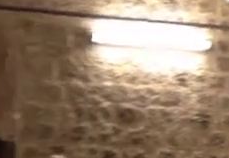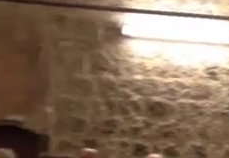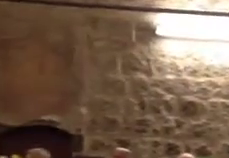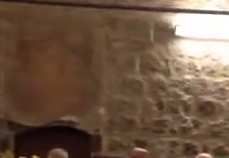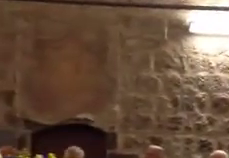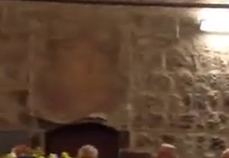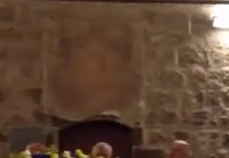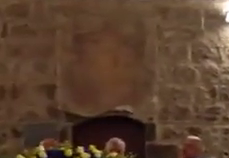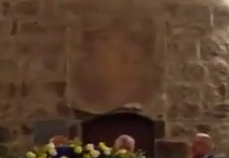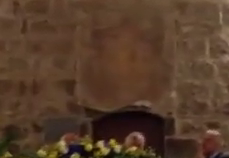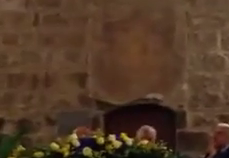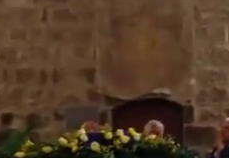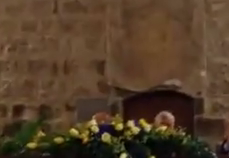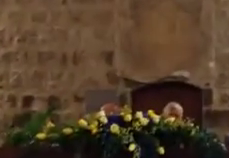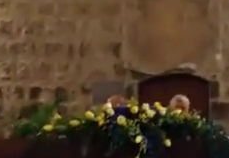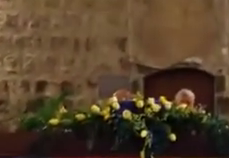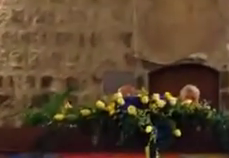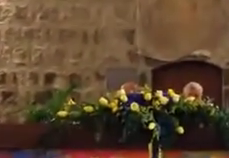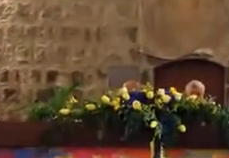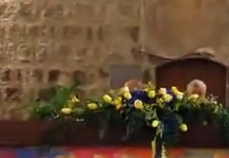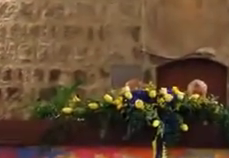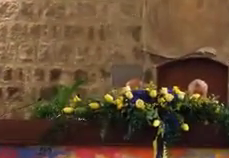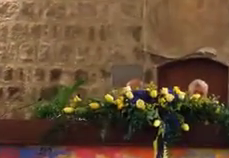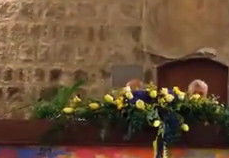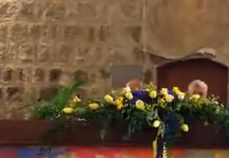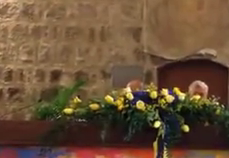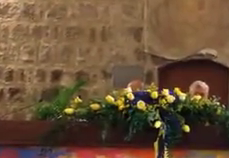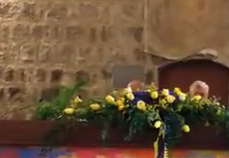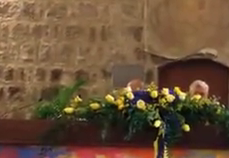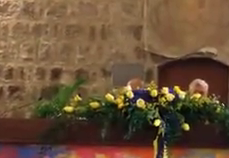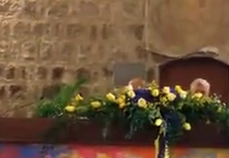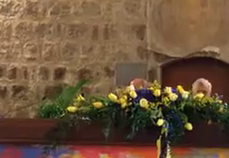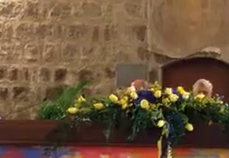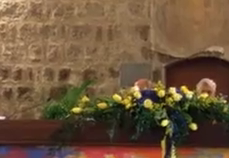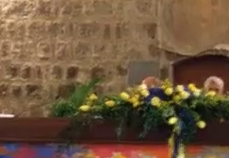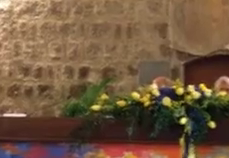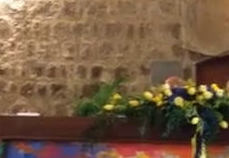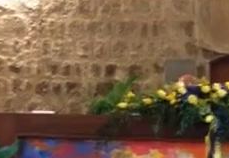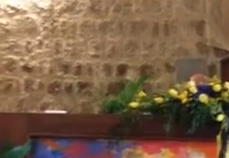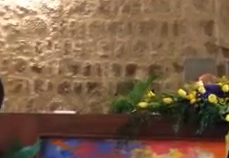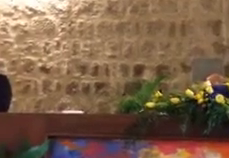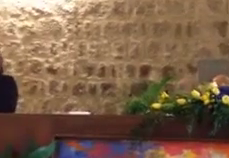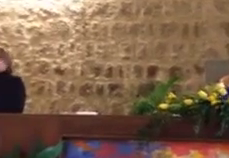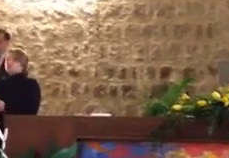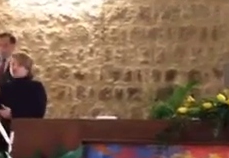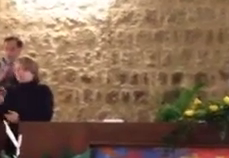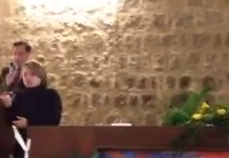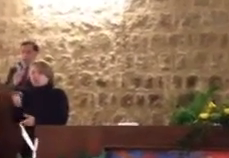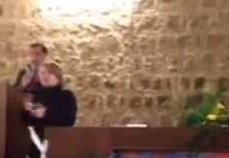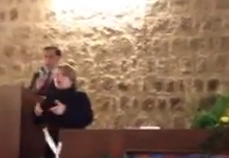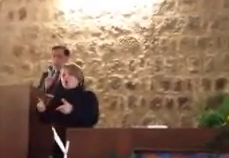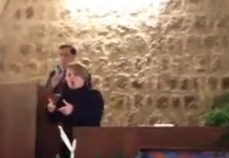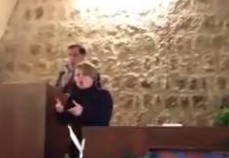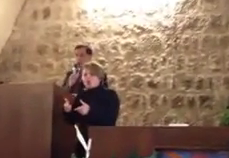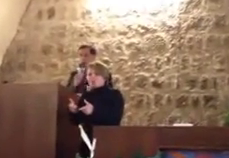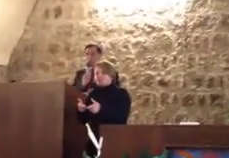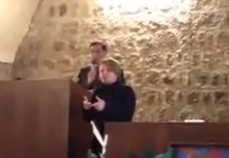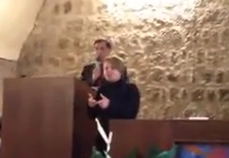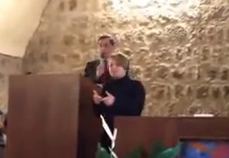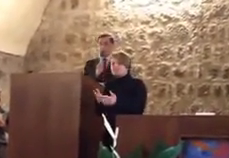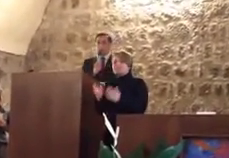quanto riguarda il pacchetto di investimenti sociali, per quanto riguarda le politiche di welfare comunitario,